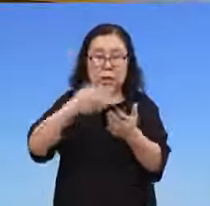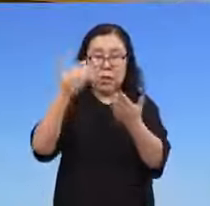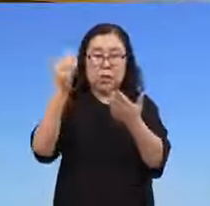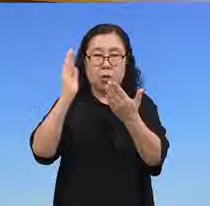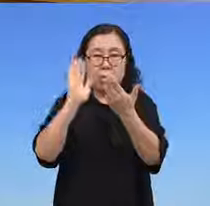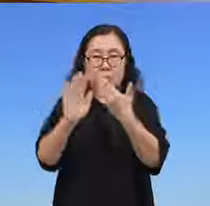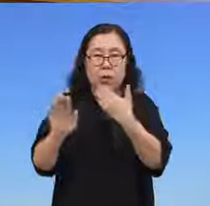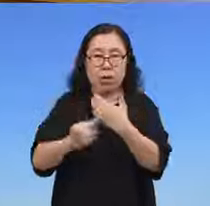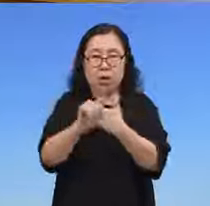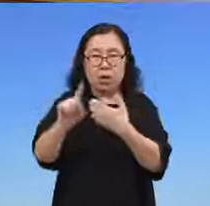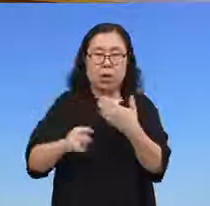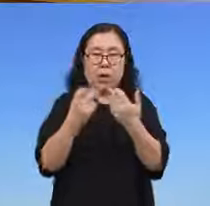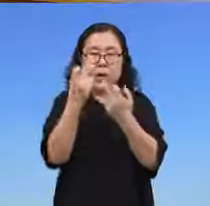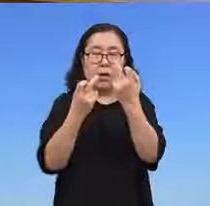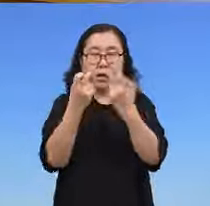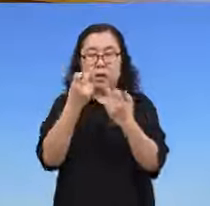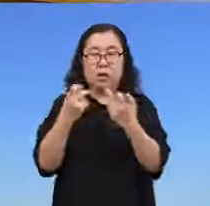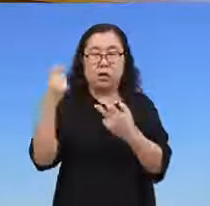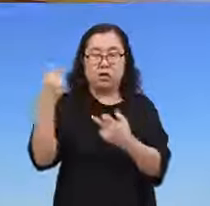너의 형제를 굳게 하라.